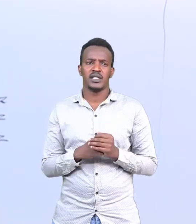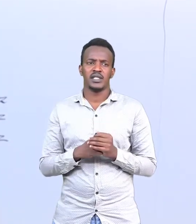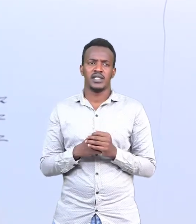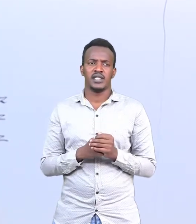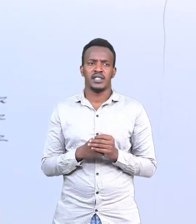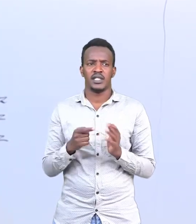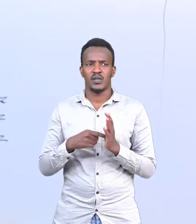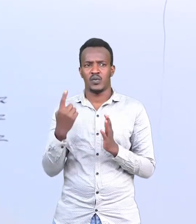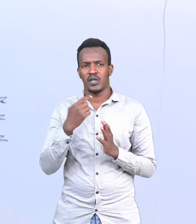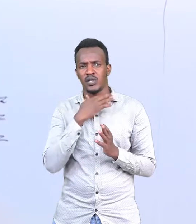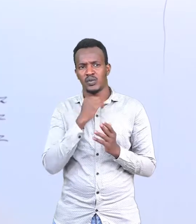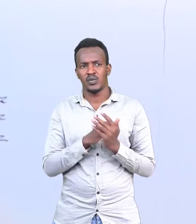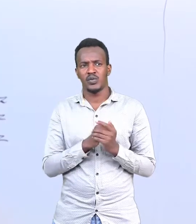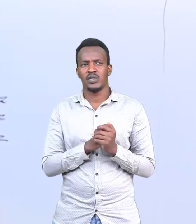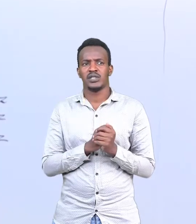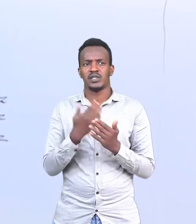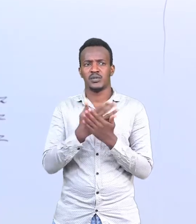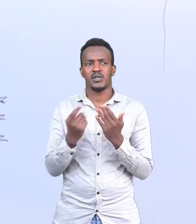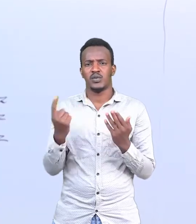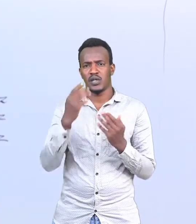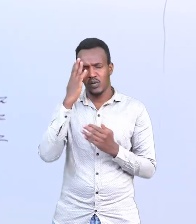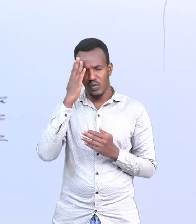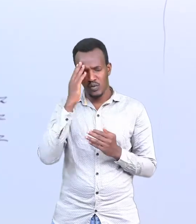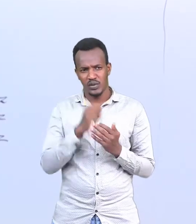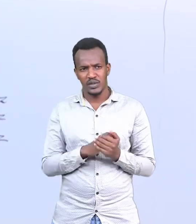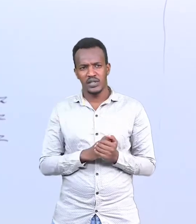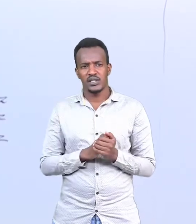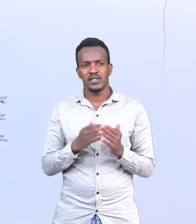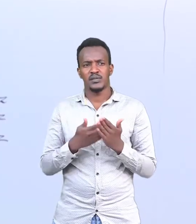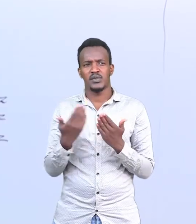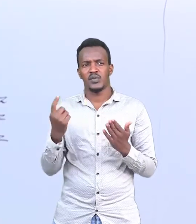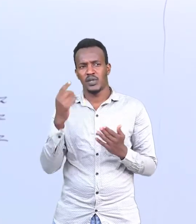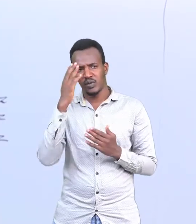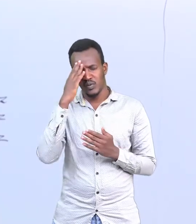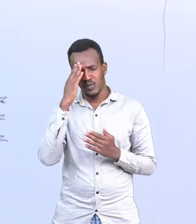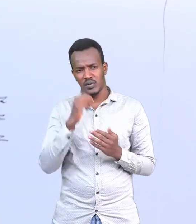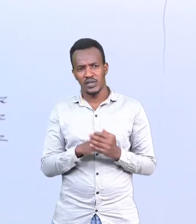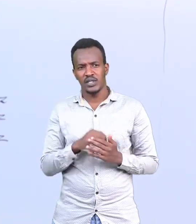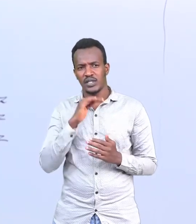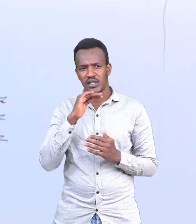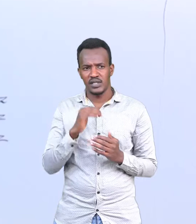halkan waxa la doonayaa inaad markaasi xaraf ku qorto shay la yaqaano markaasi wax weyn jira shayga la yaqaano jira markaasi muxuu noqonayaa